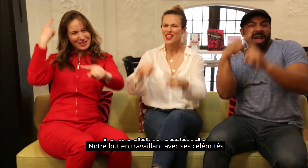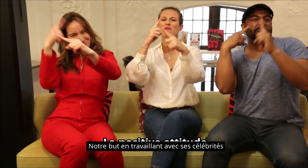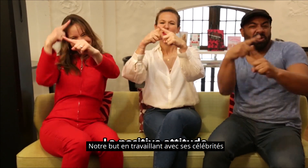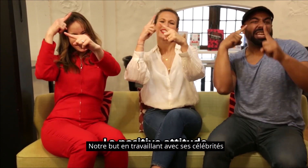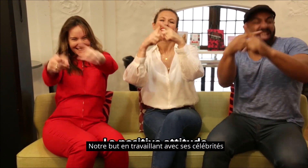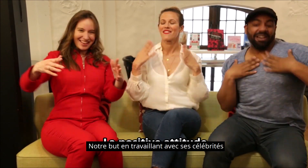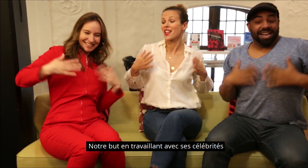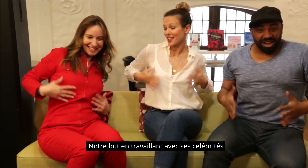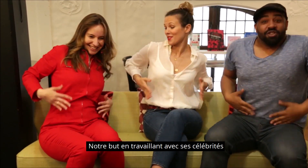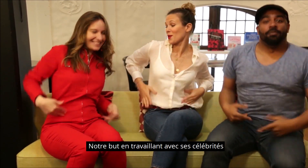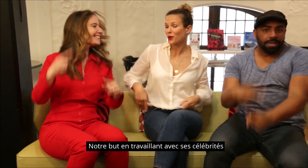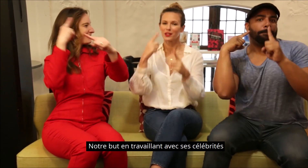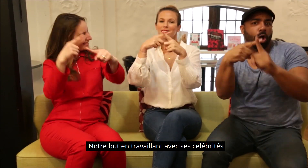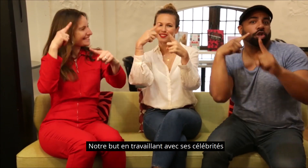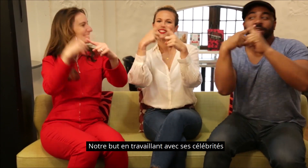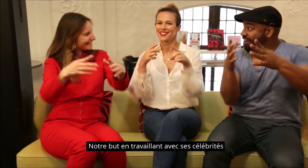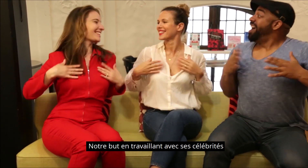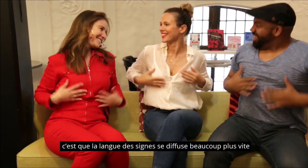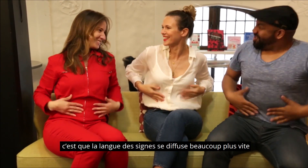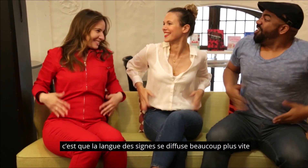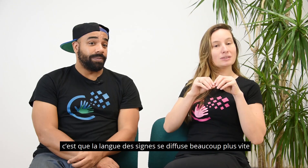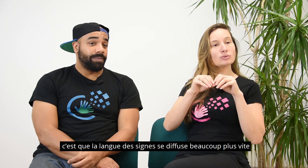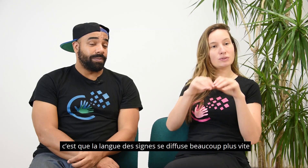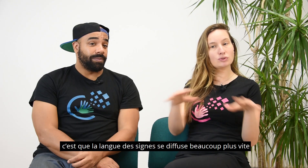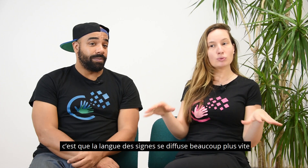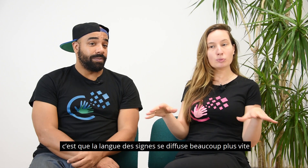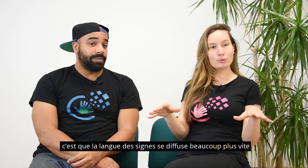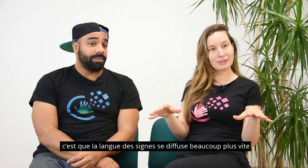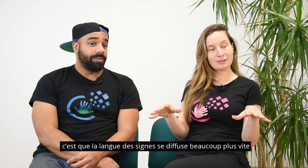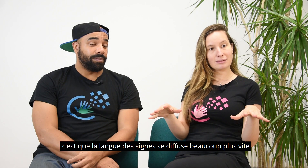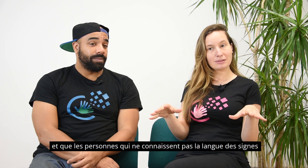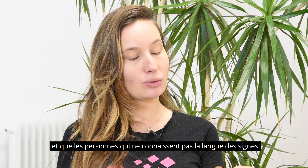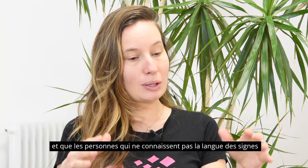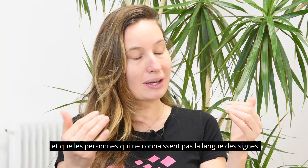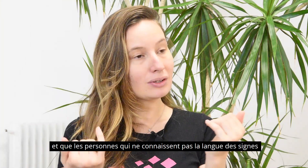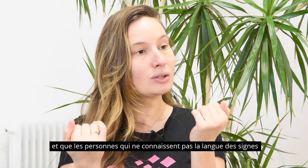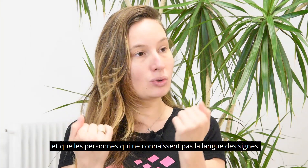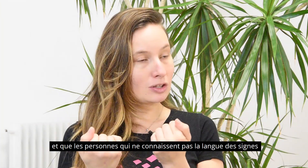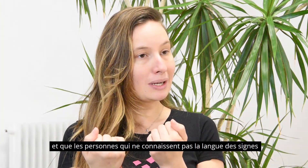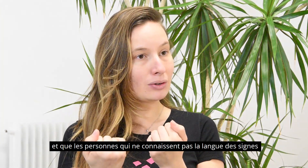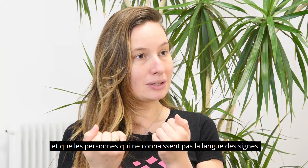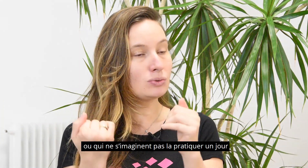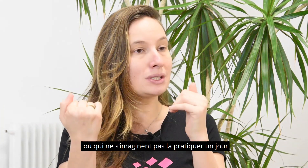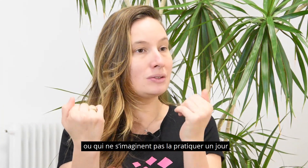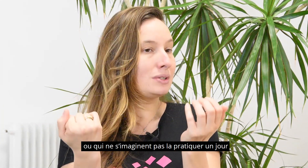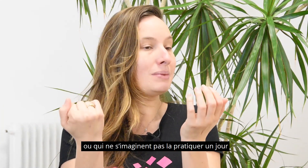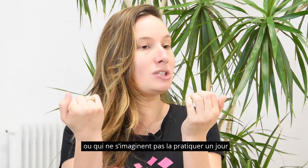Notre but en travaillant avec ces célébrités-là, c'est que la langue des signes se diffuse beaucoup plus vite et que les personnes qui ne connaissent pas la langue des signes ou qui ne s'imaginent